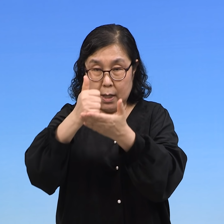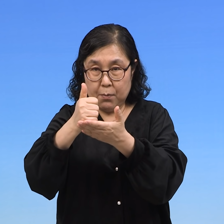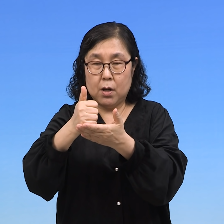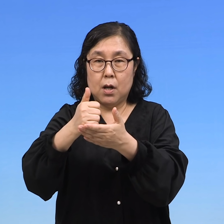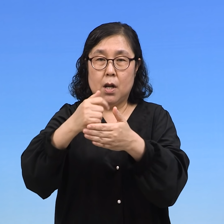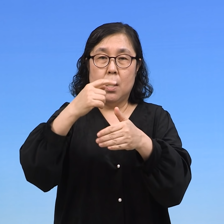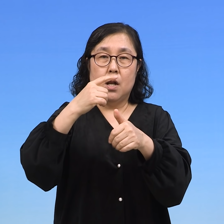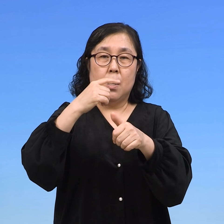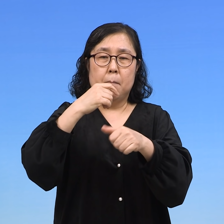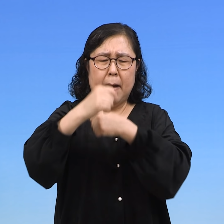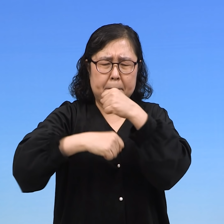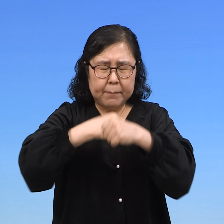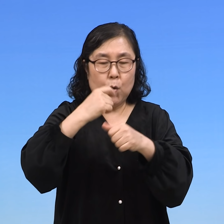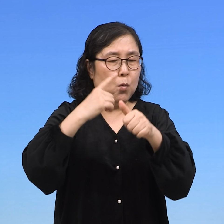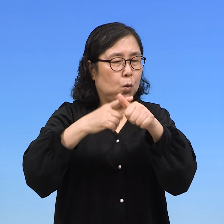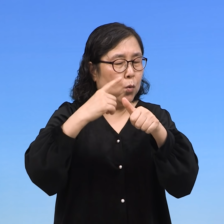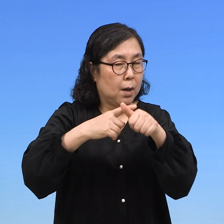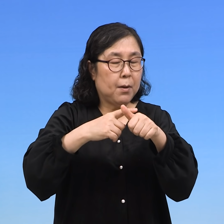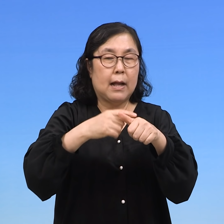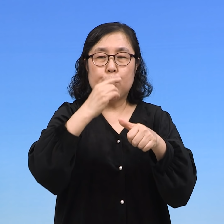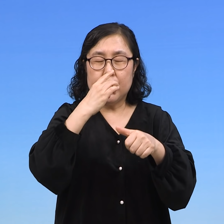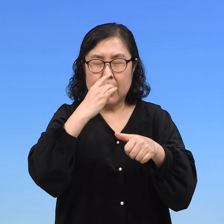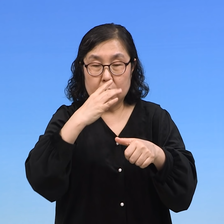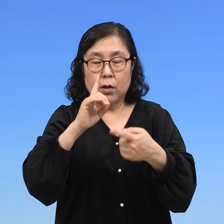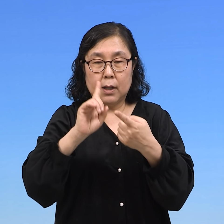경고하기 위해서 주신 말씀이라는 겁니다